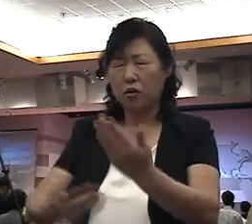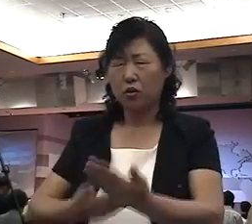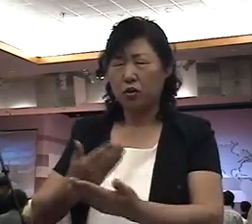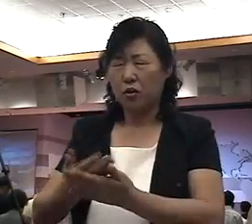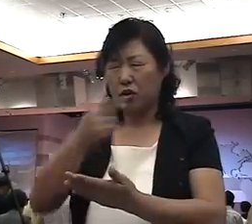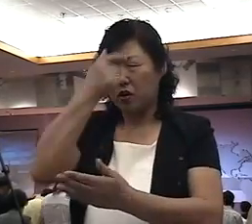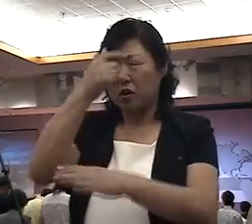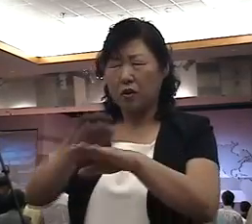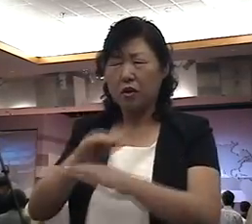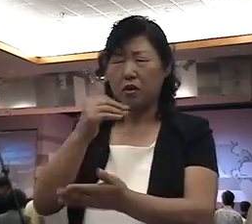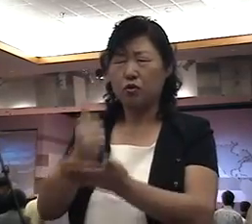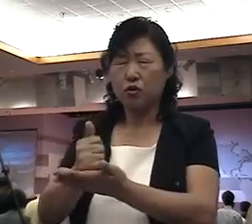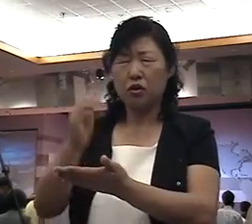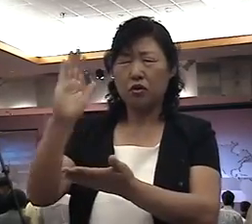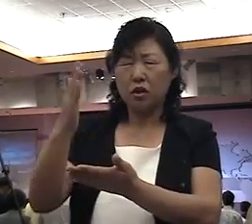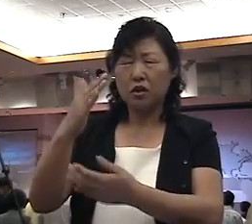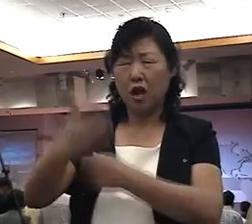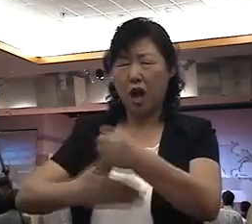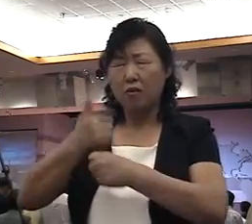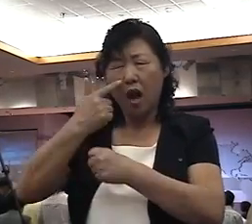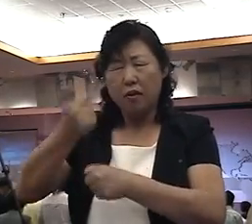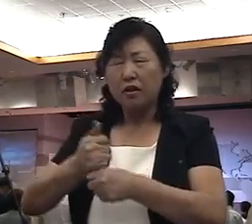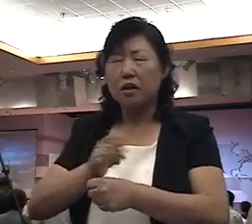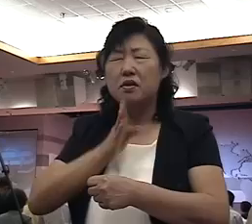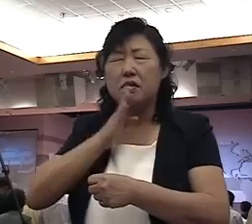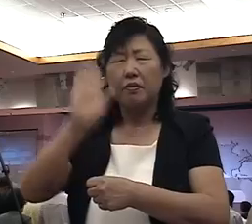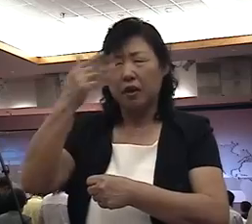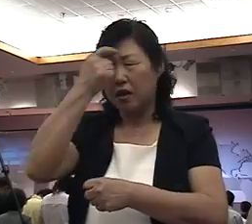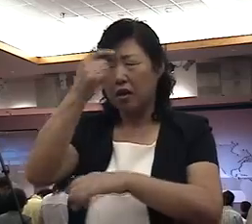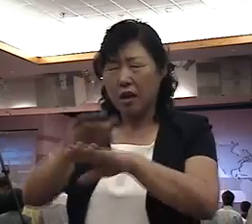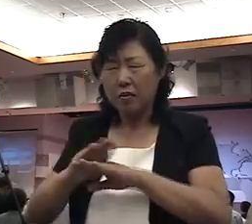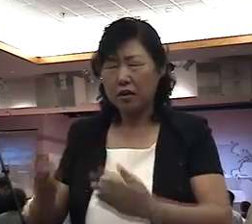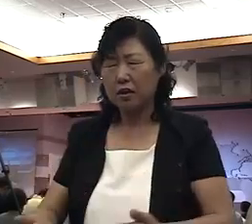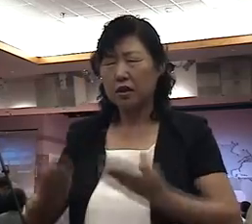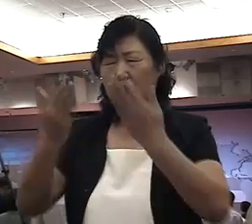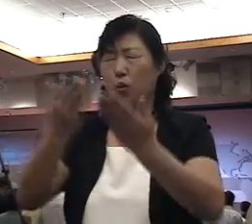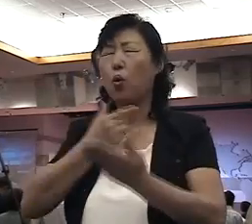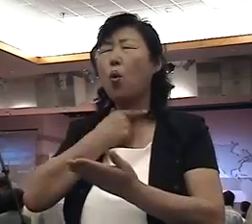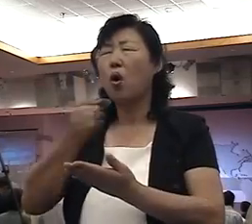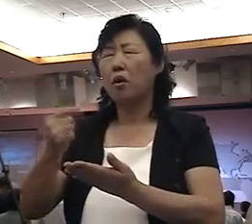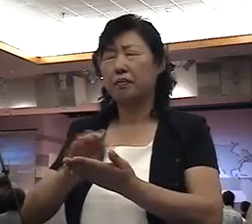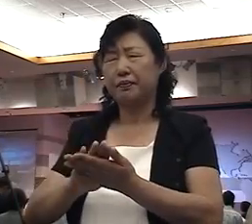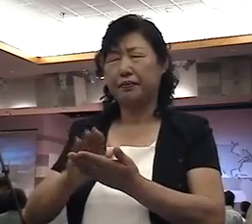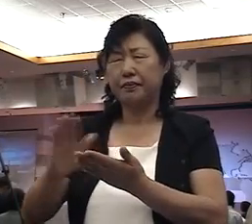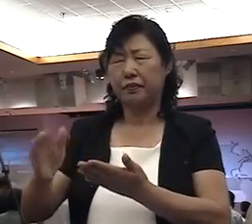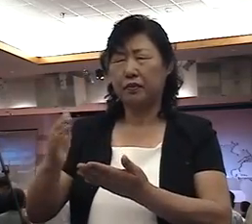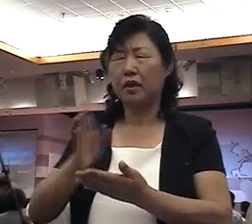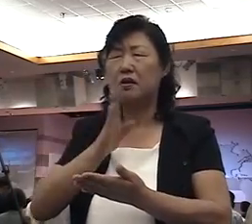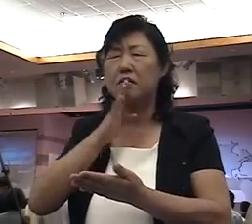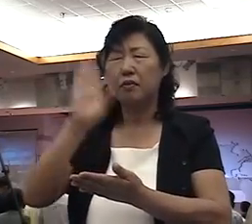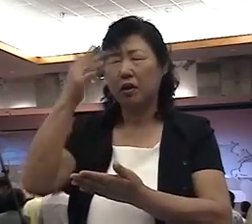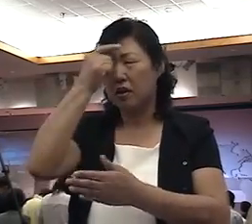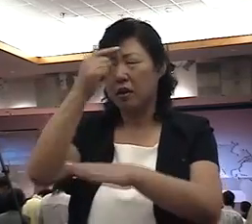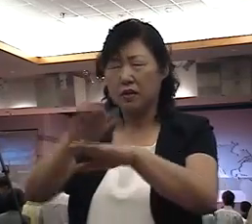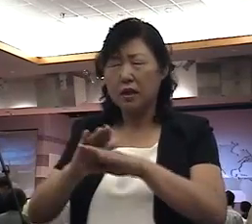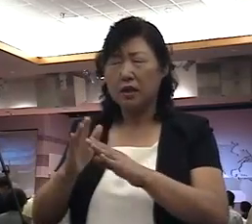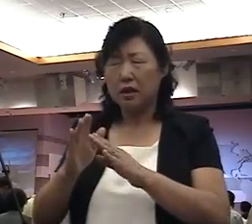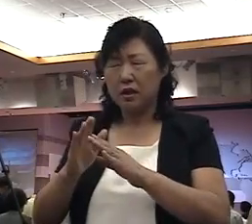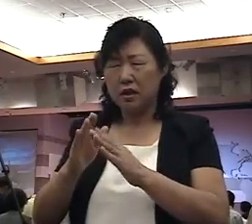되시는 하나님 아버지, 참된 예배를 드리길 원합니다. 오늘도 참된 예배자를 찾고 계시는 아버지께서 우리의